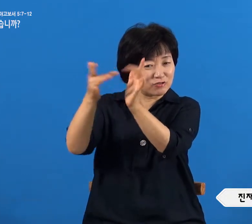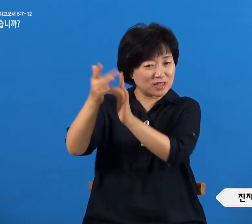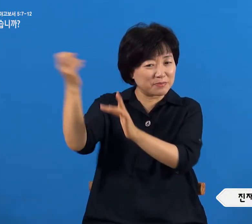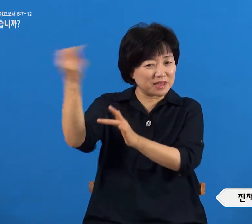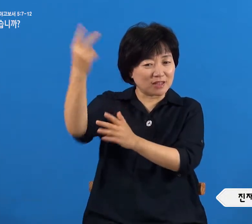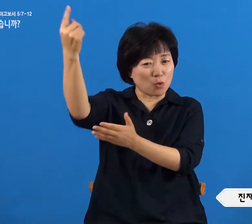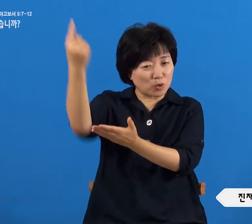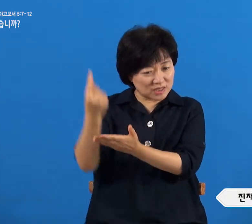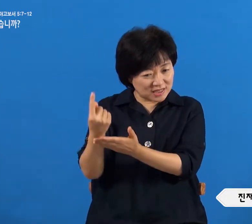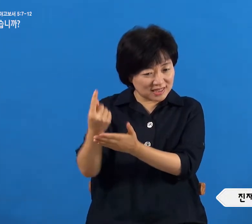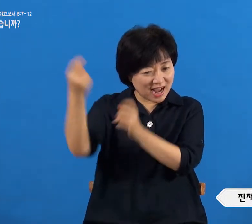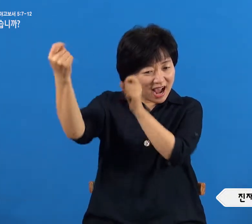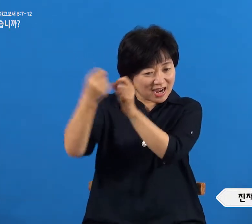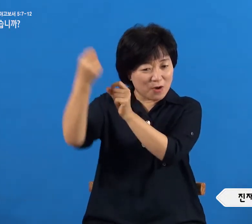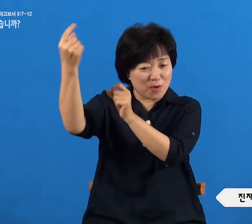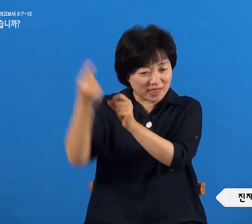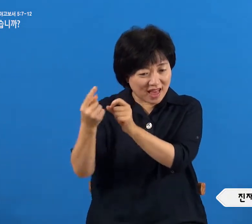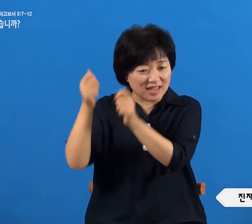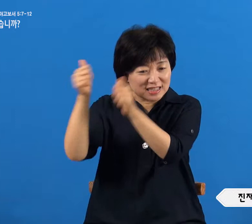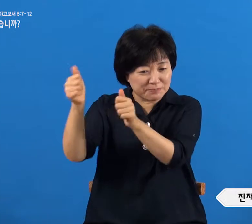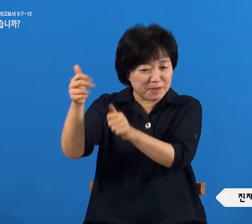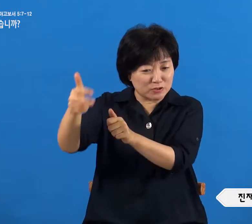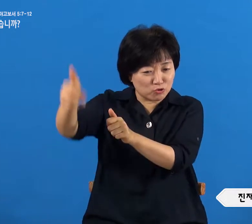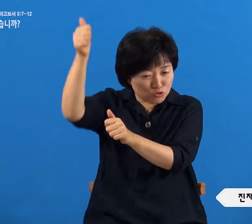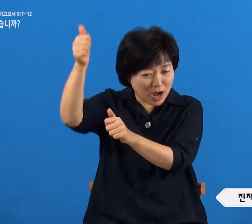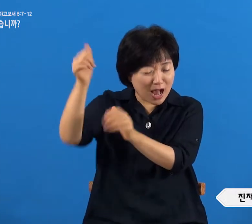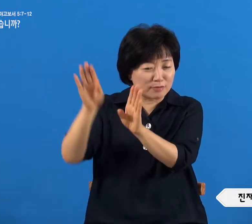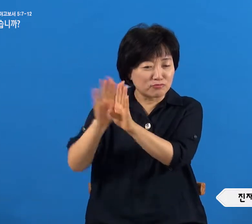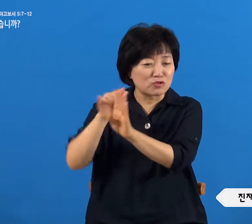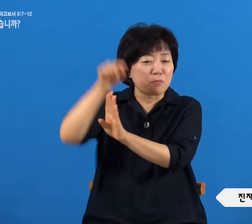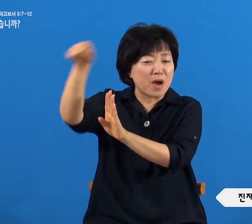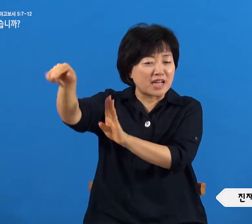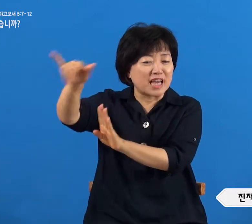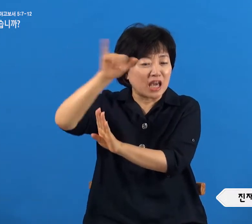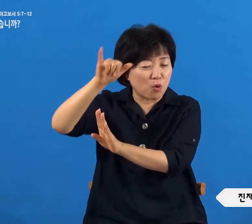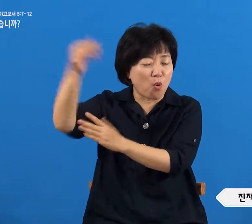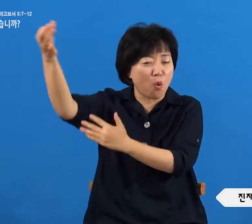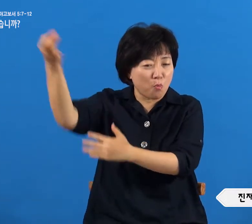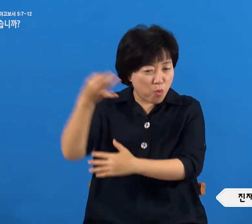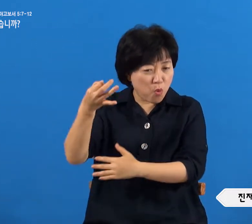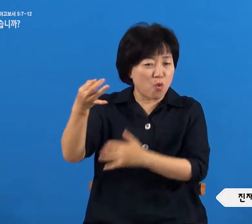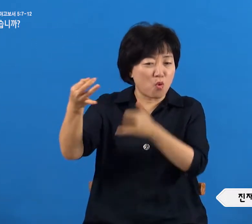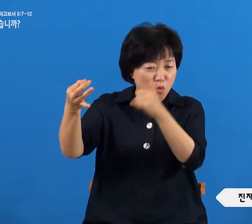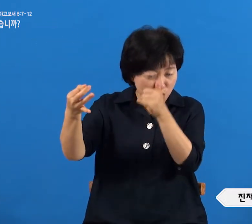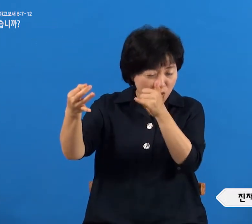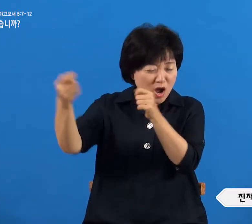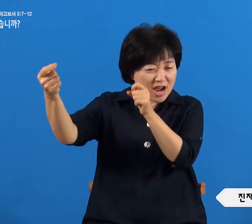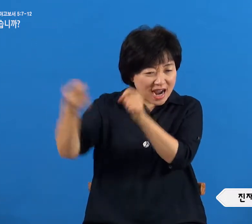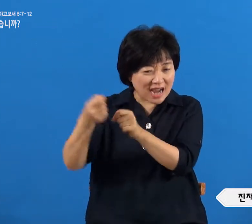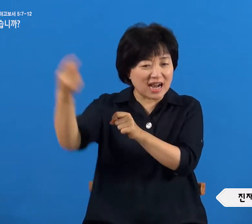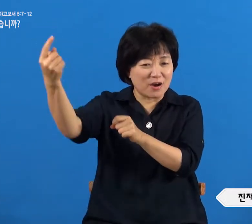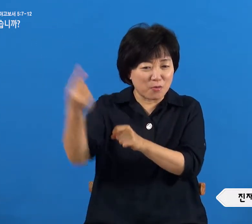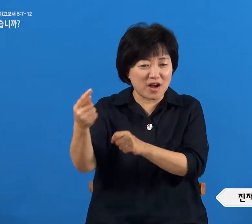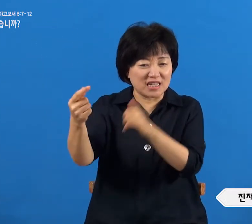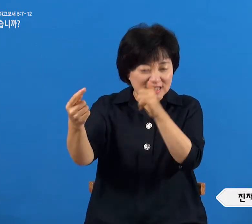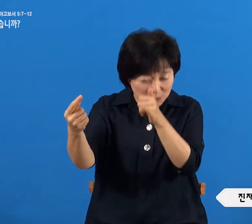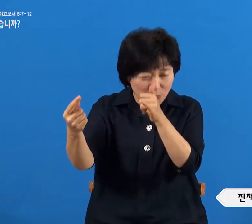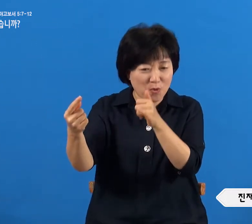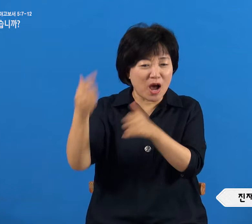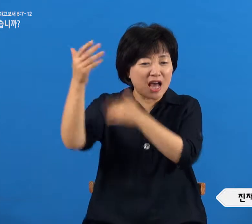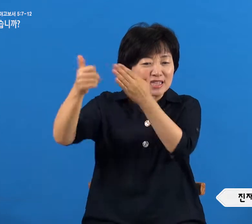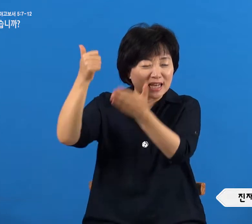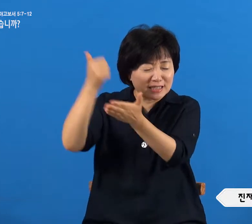가까우시다. 심판자가 문 앞에 계시다. 보고 계십니다. 알고 계십니다. 가까이 계십니다. 하나님이